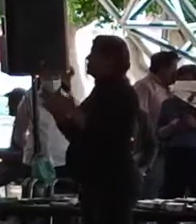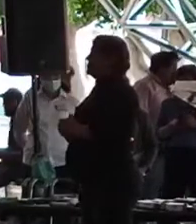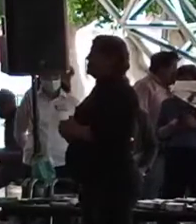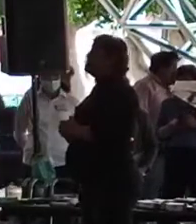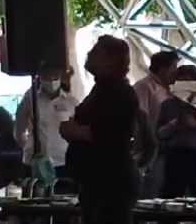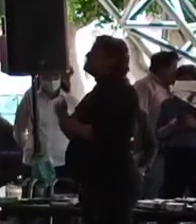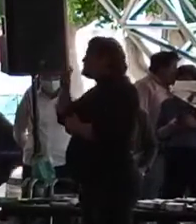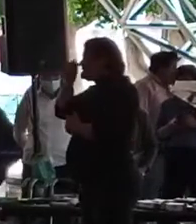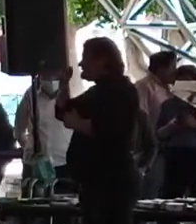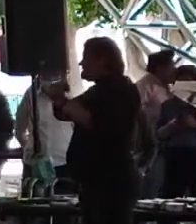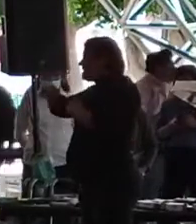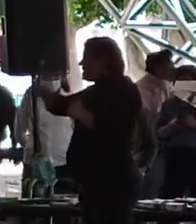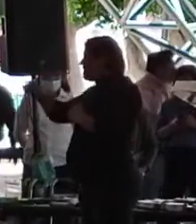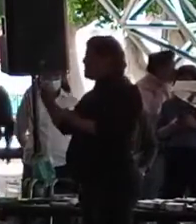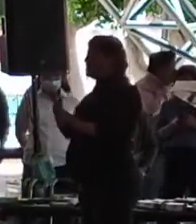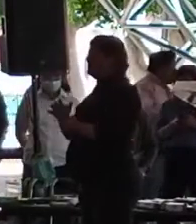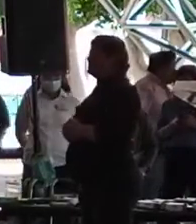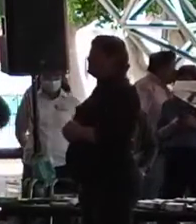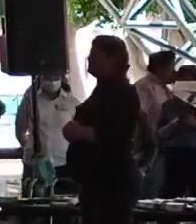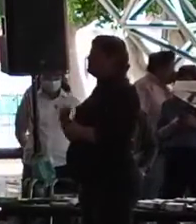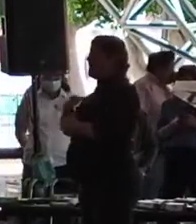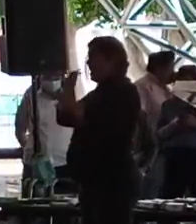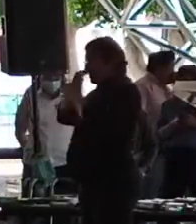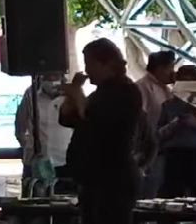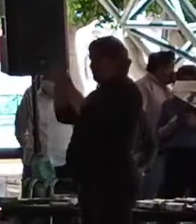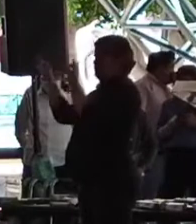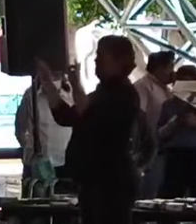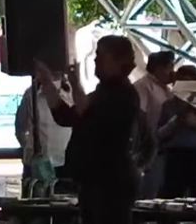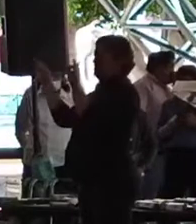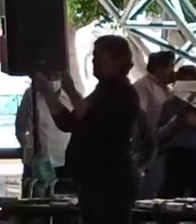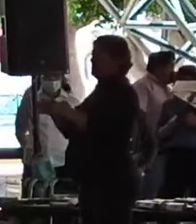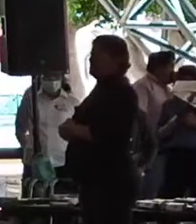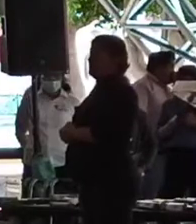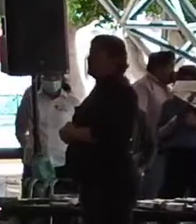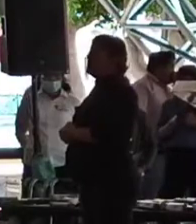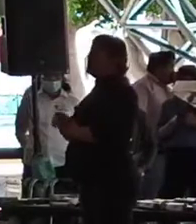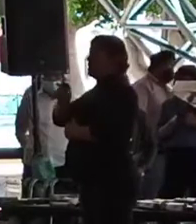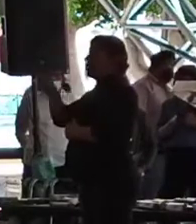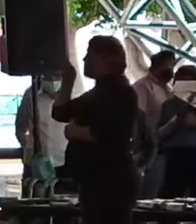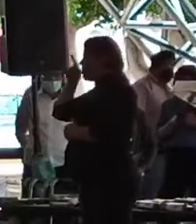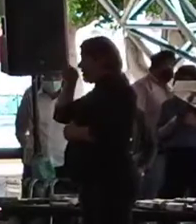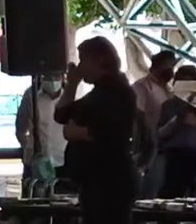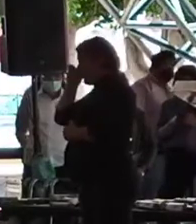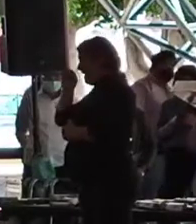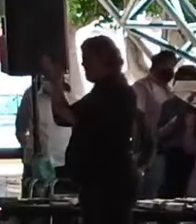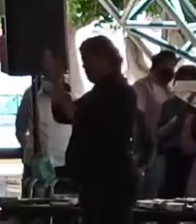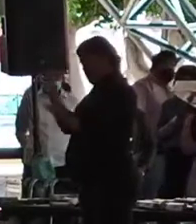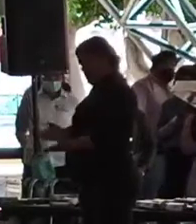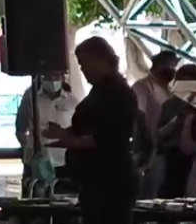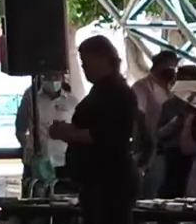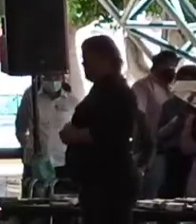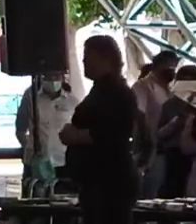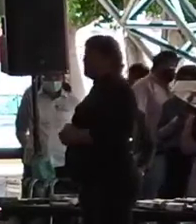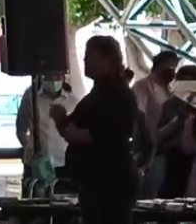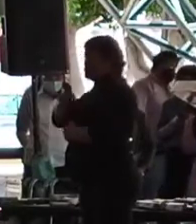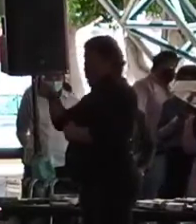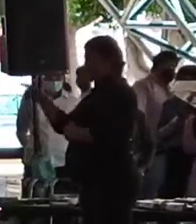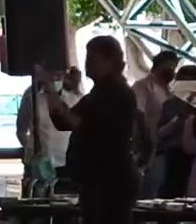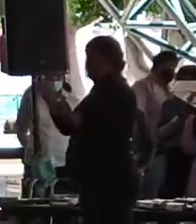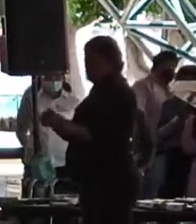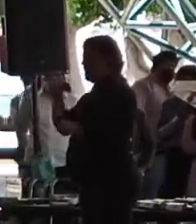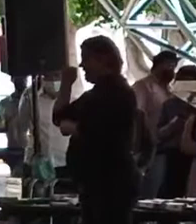que ya pronto vamos a dar a conocer, para que los traigan sus papás, para que vengan de manera